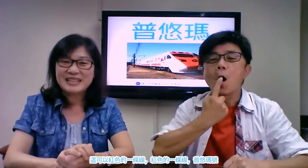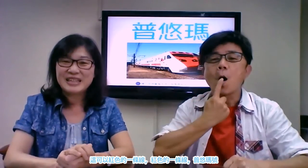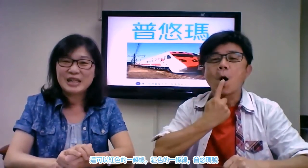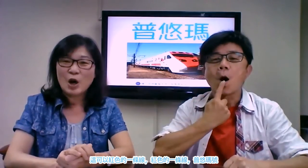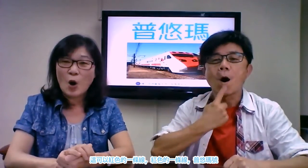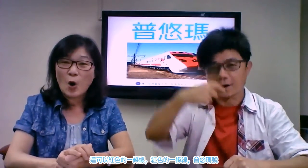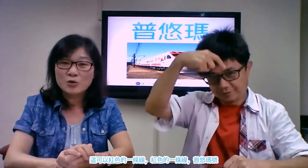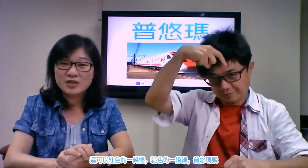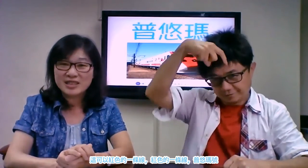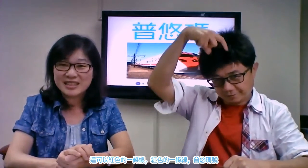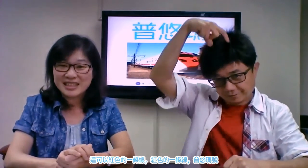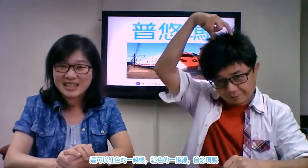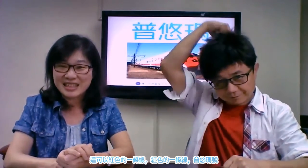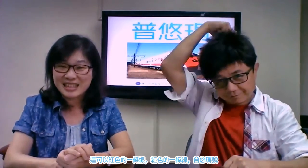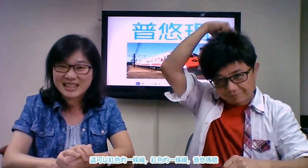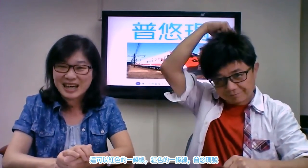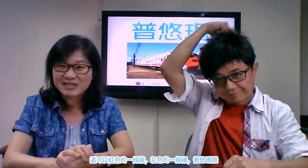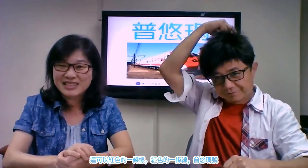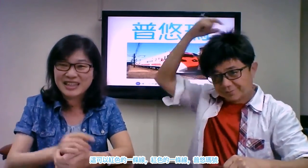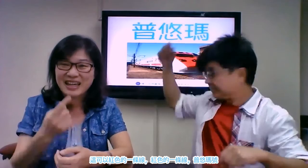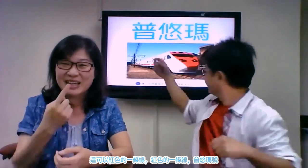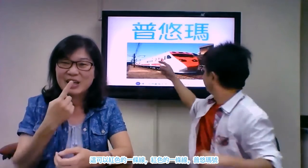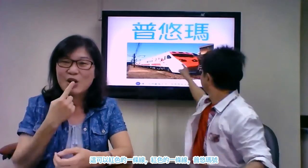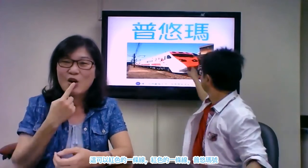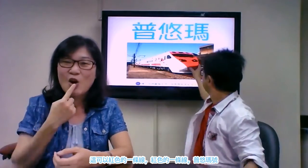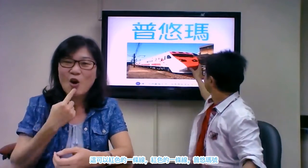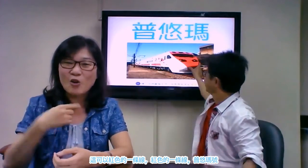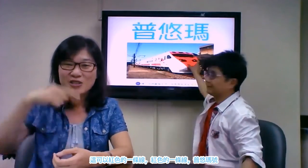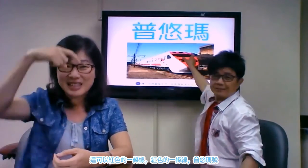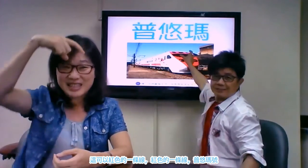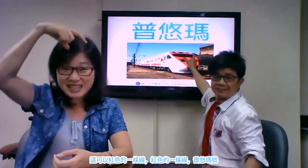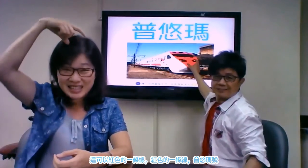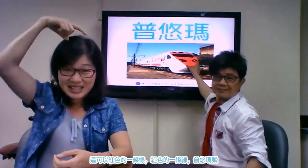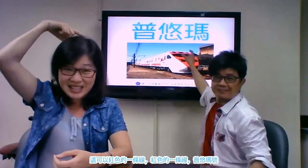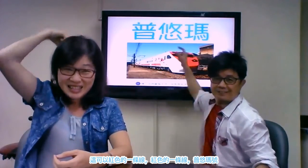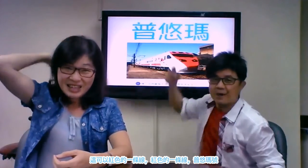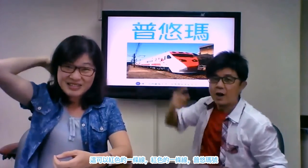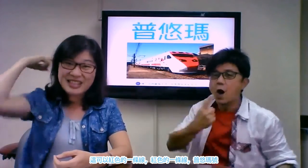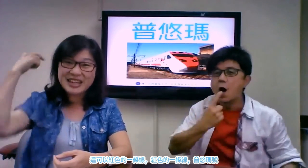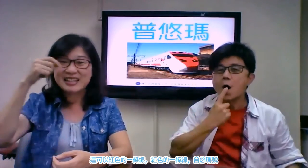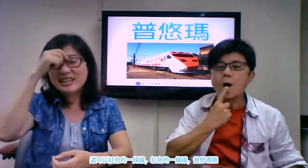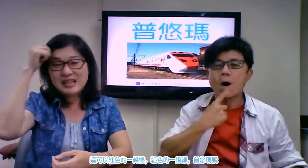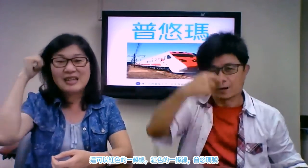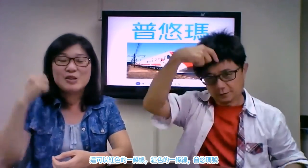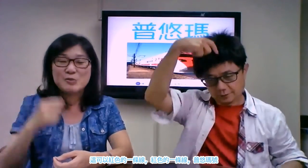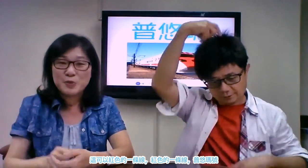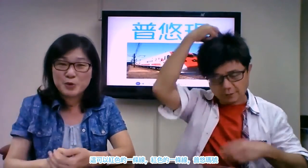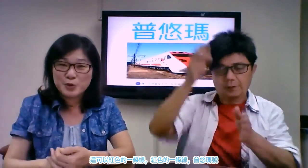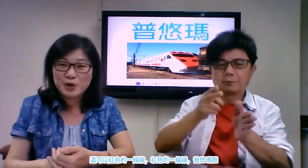以红色的一条线，红色的 一条线，普悠